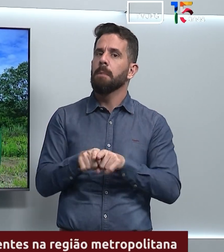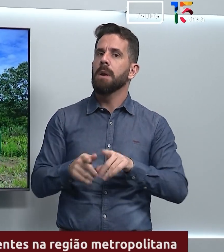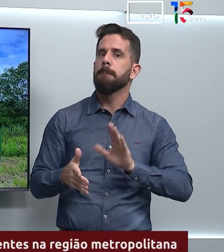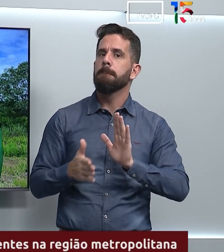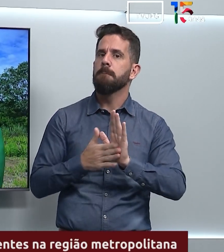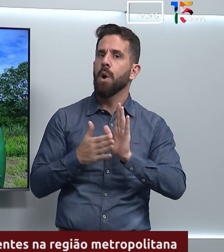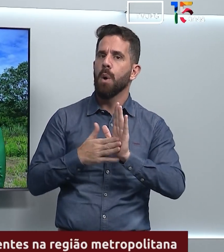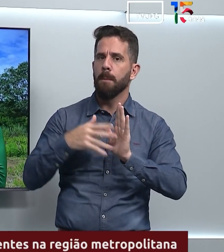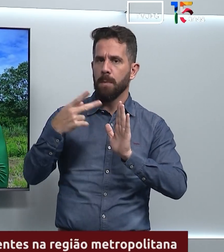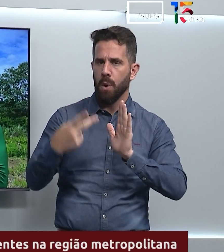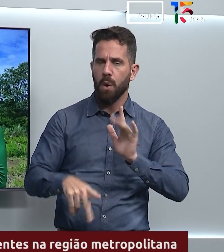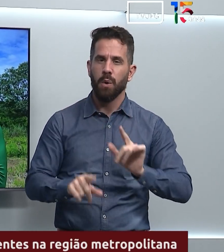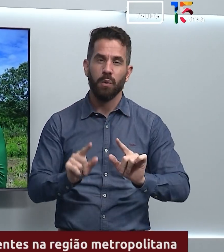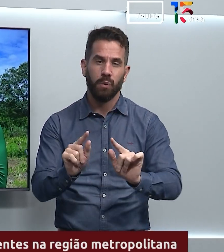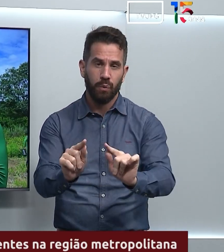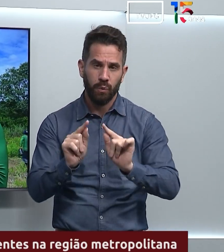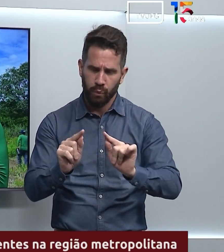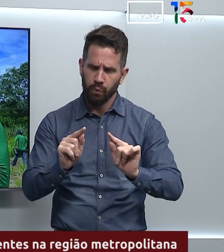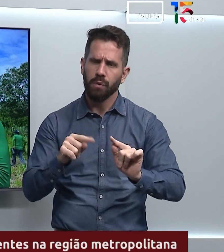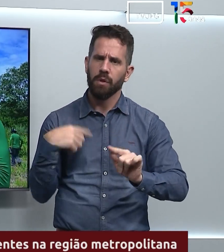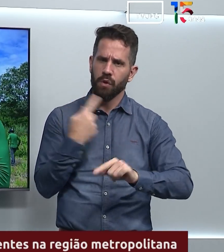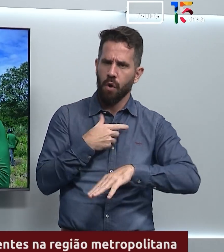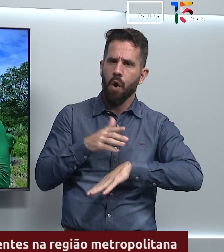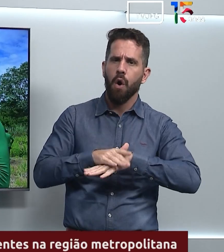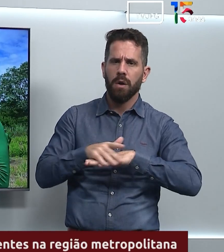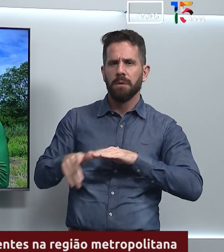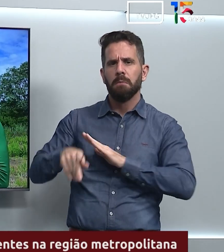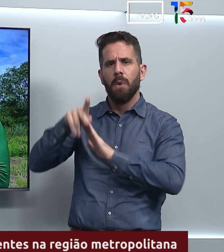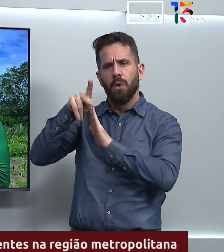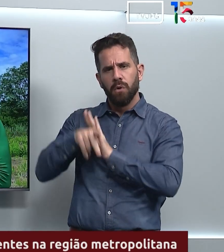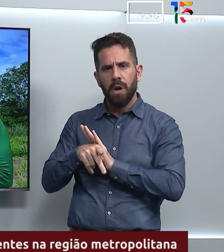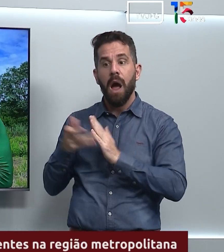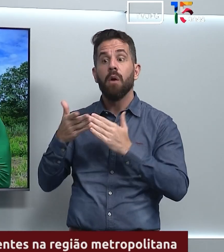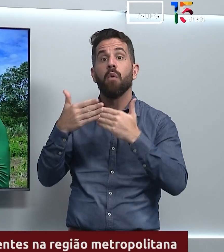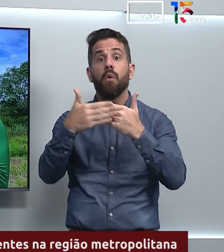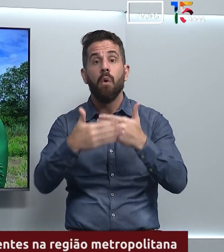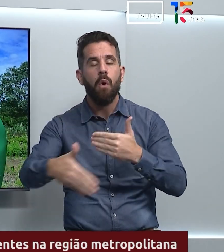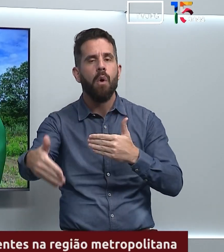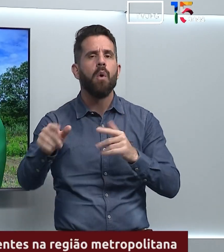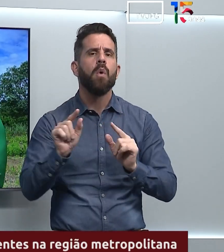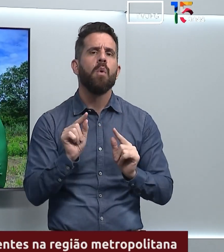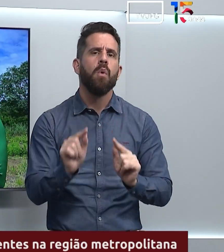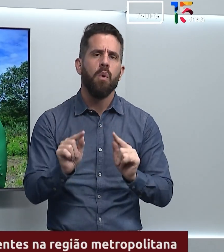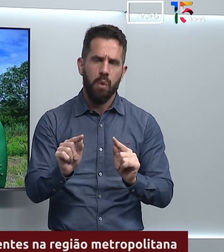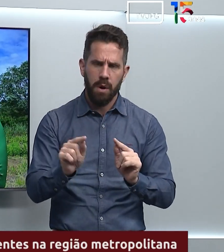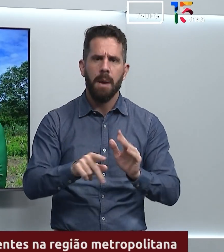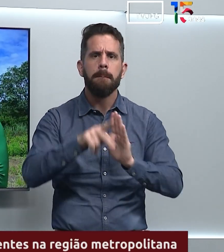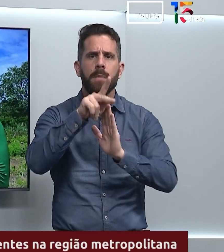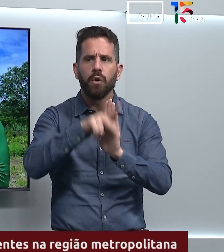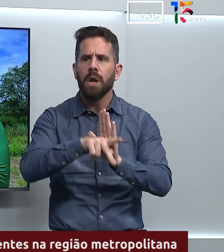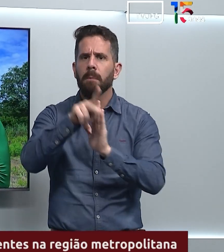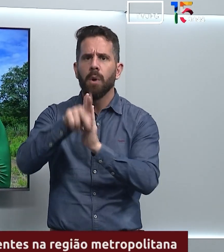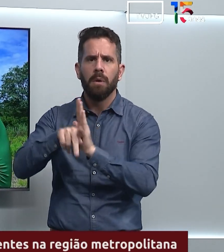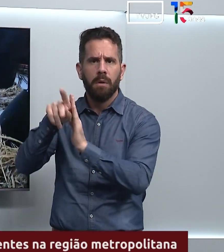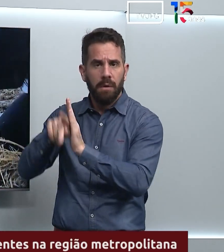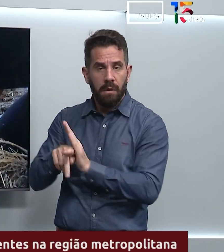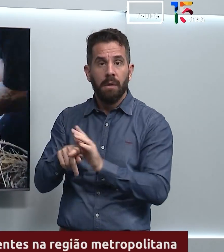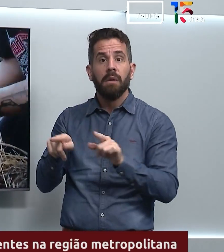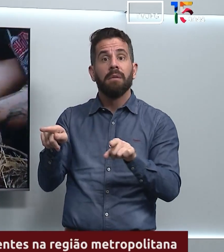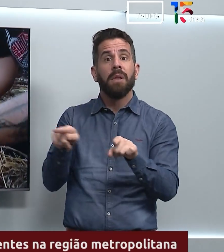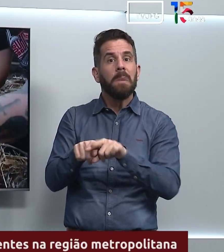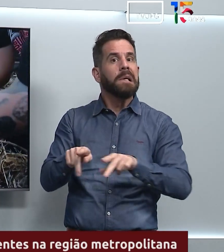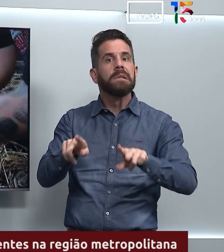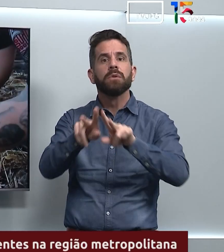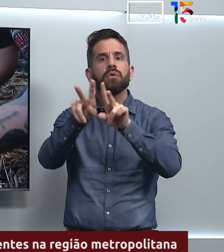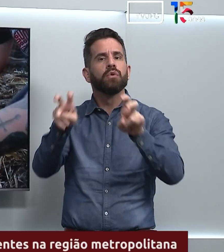das nossas vertentes dentro do Plantadores é a partir desse ano a gente desenvolver projetos de acessibilidade. Então